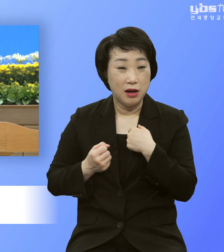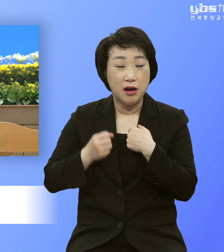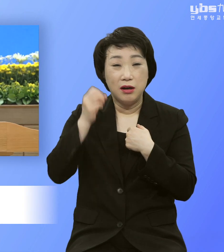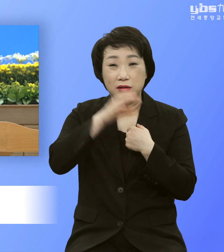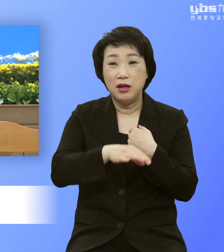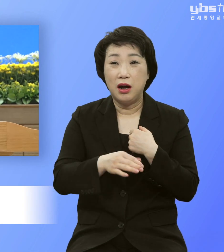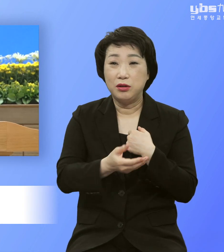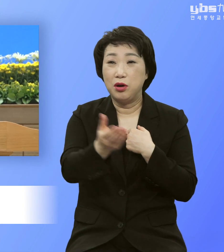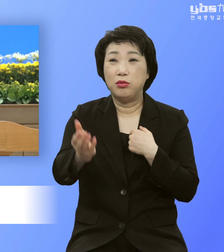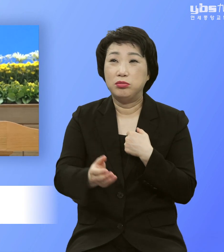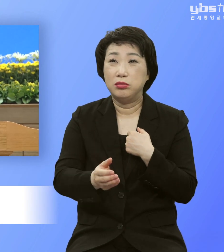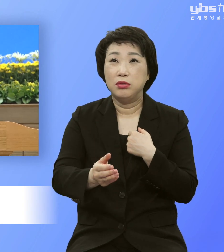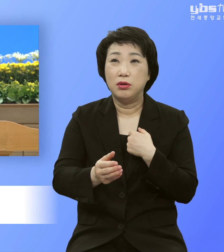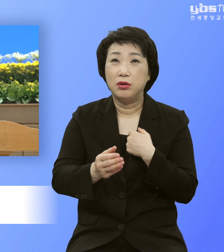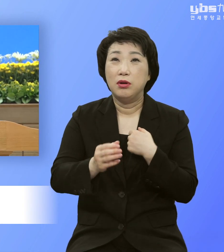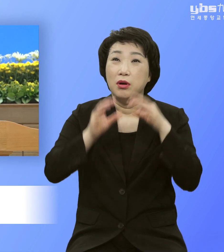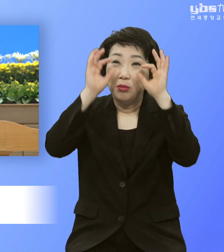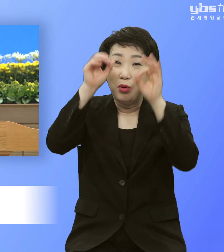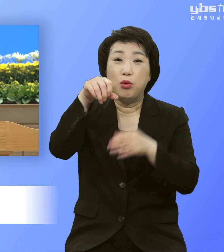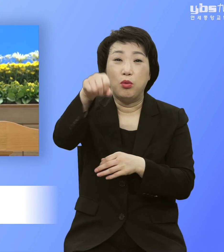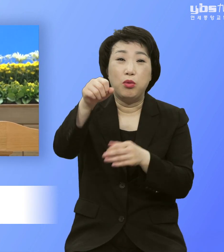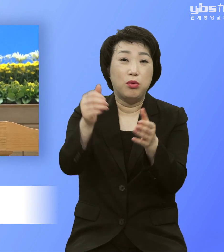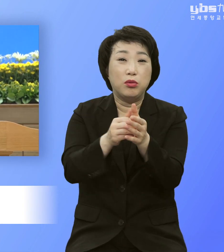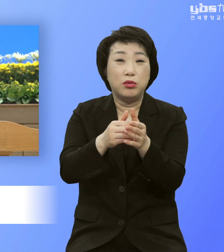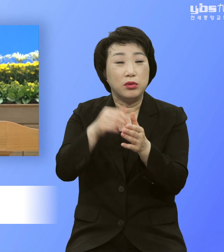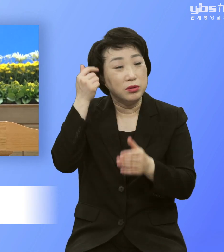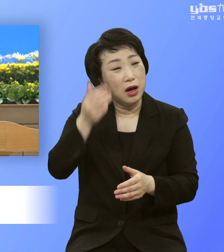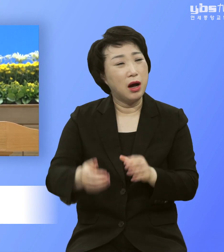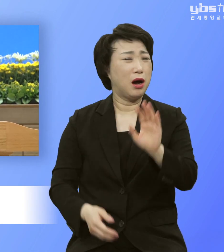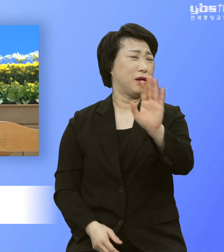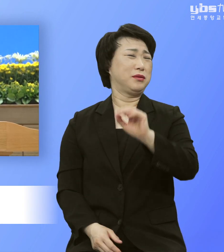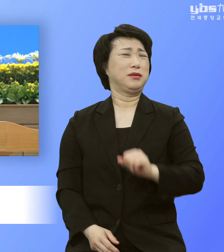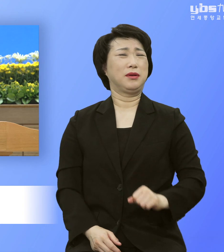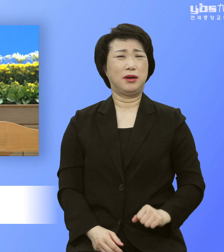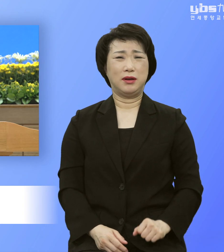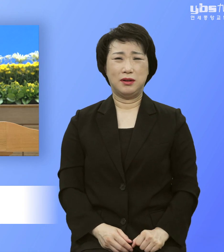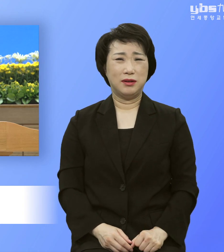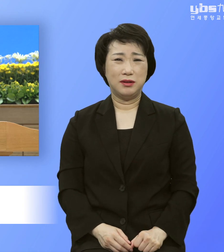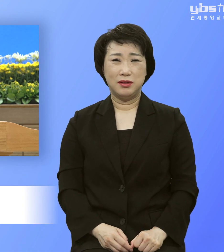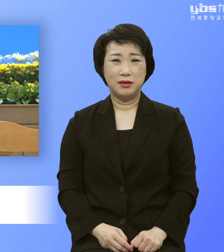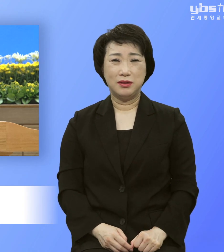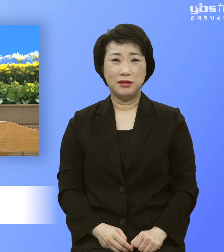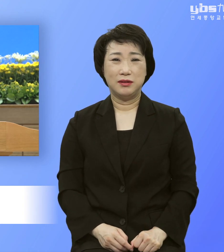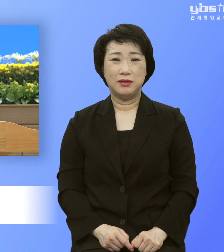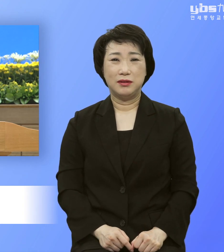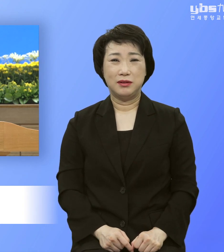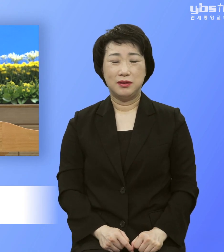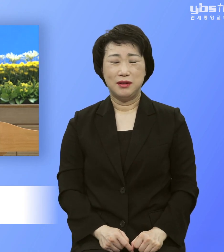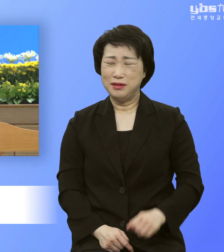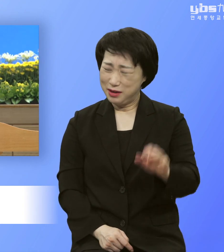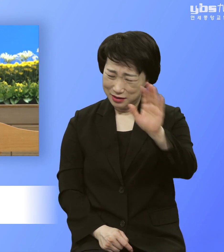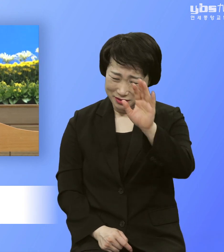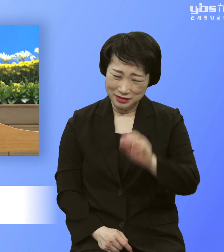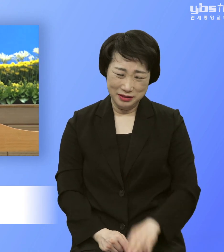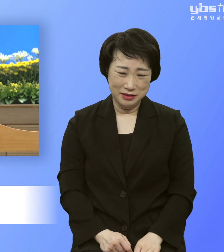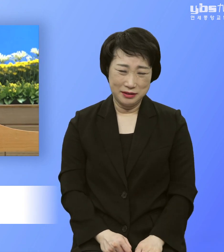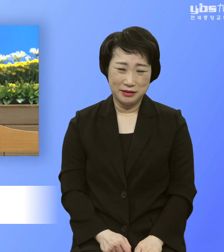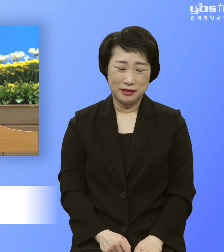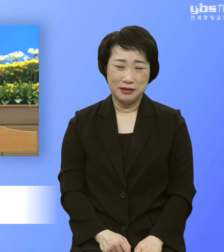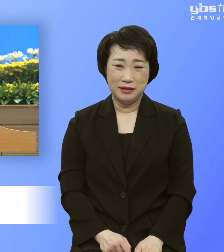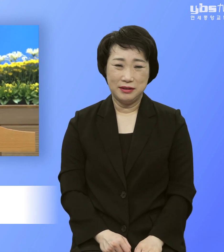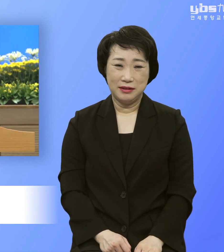그냥 말로 듣고 끝날 은혜냐? 그 정도가 아니야. 그 정도가